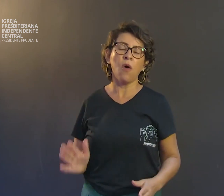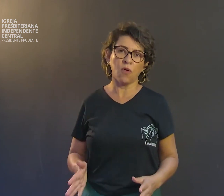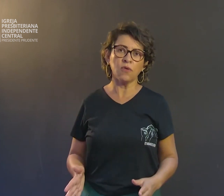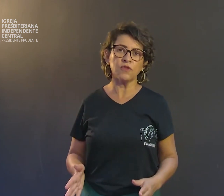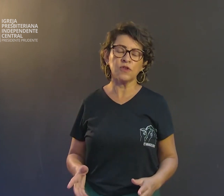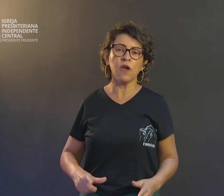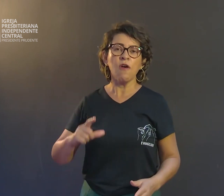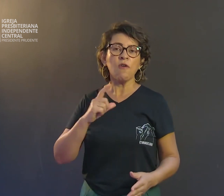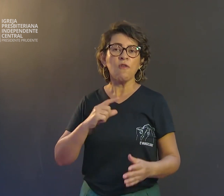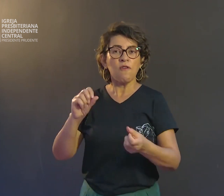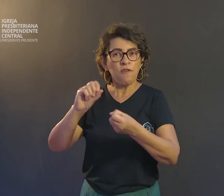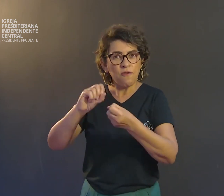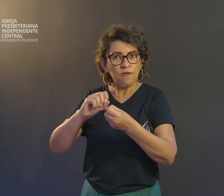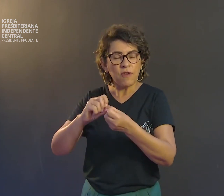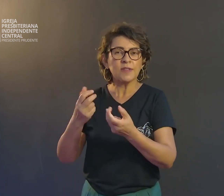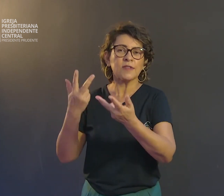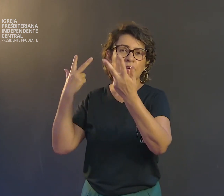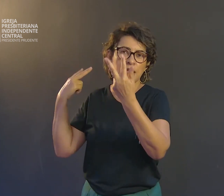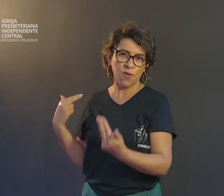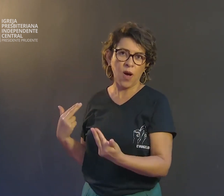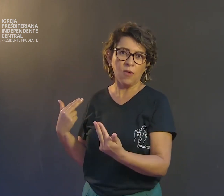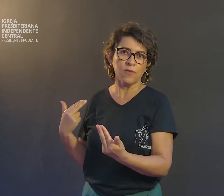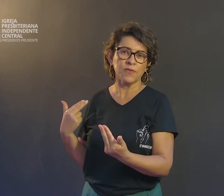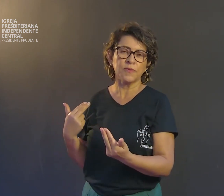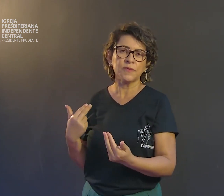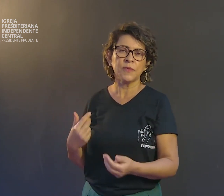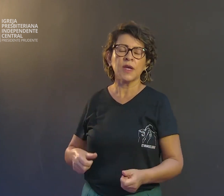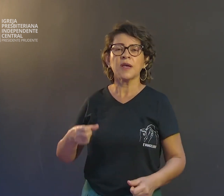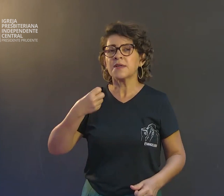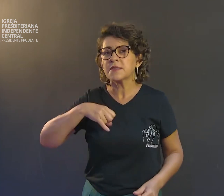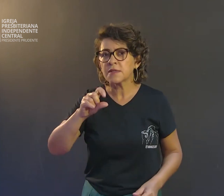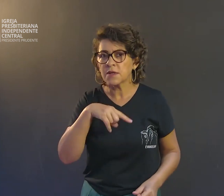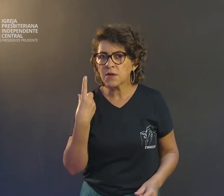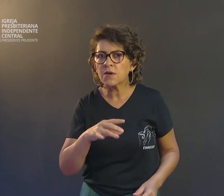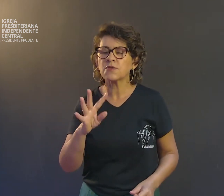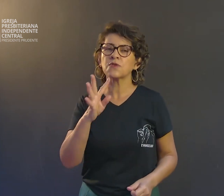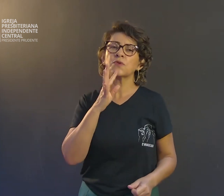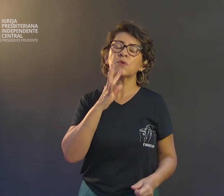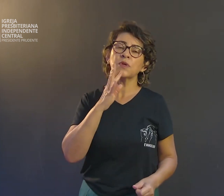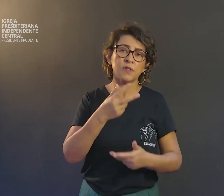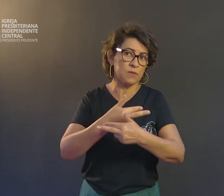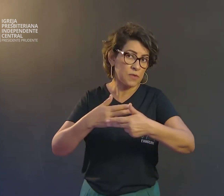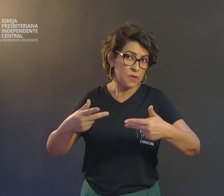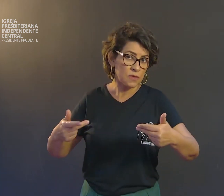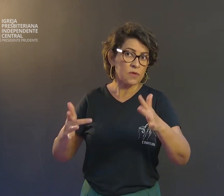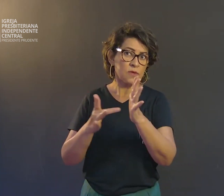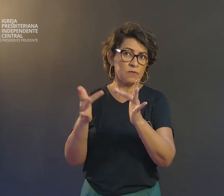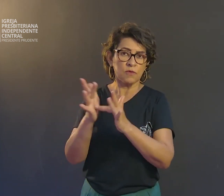creram. Se apenas conhecermos o que Jesus fez, mas não fizermos igual, estaremos